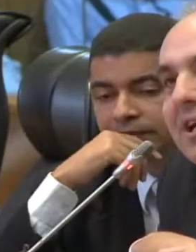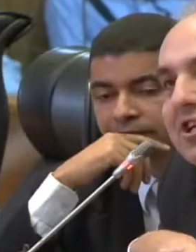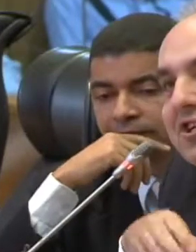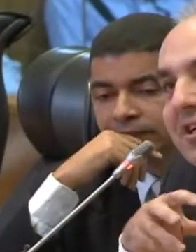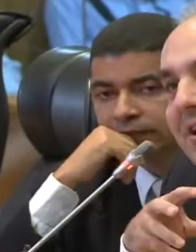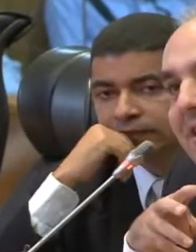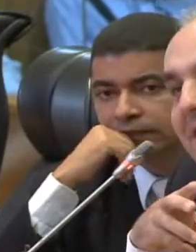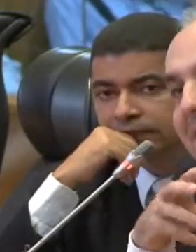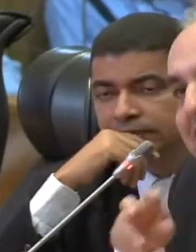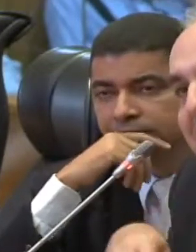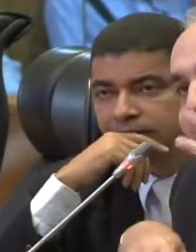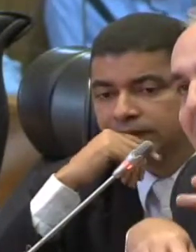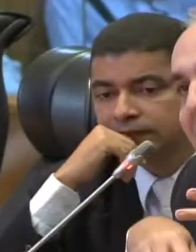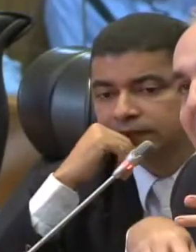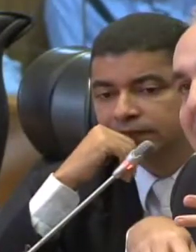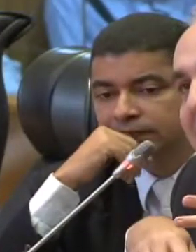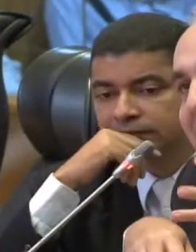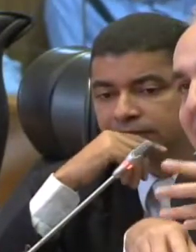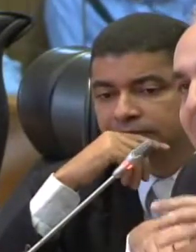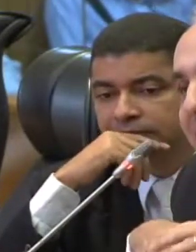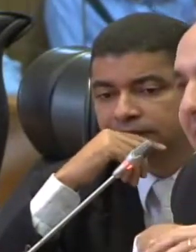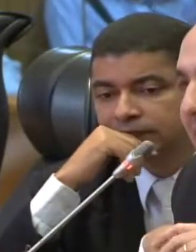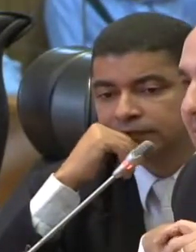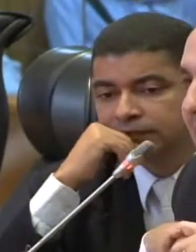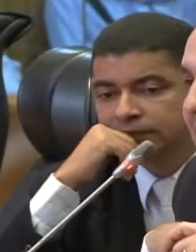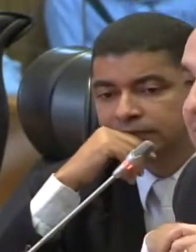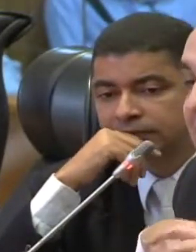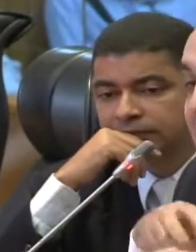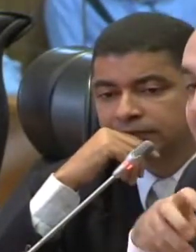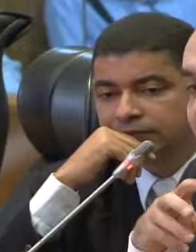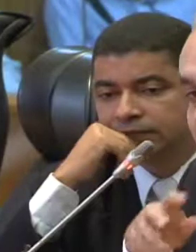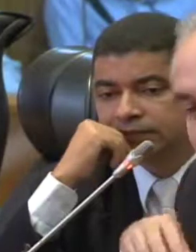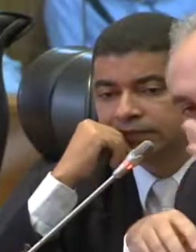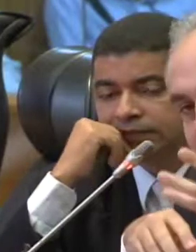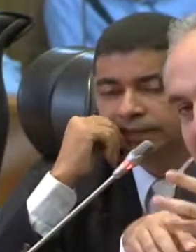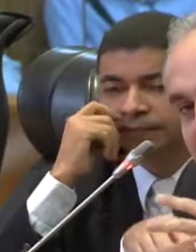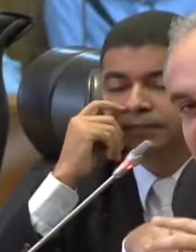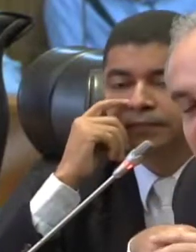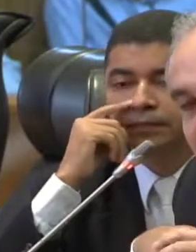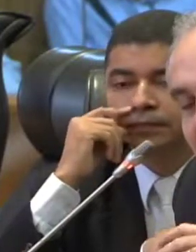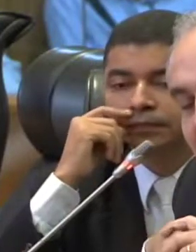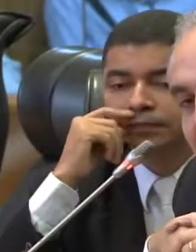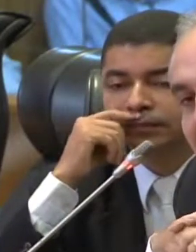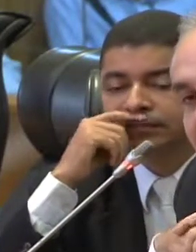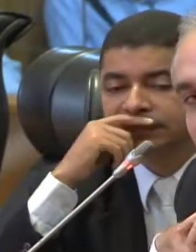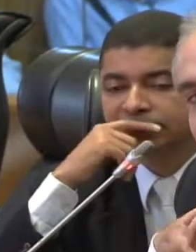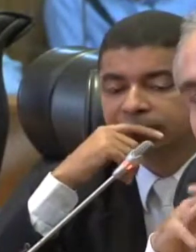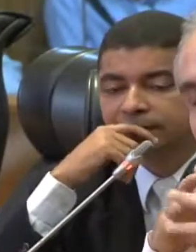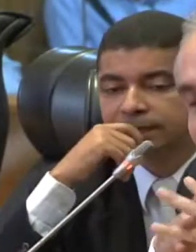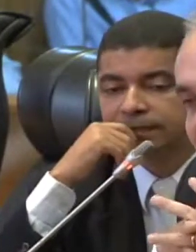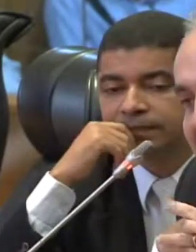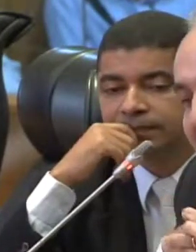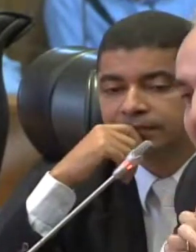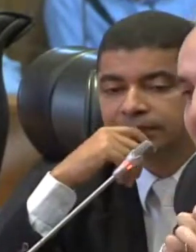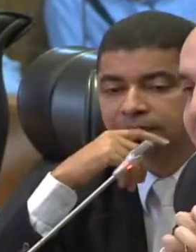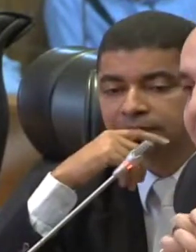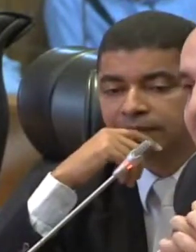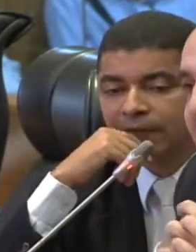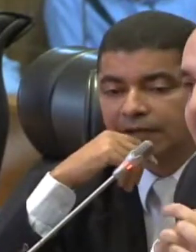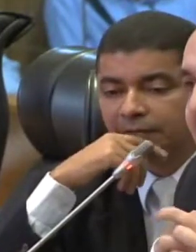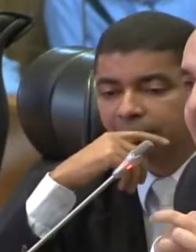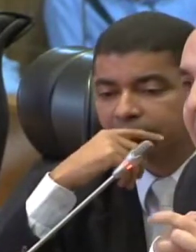respeito, muita gente criticando a gestão do prefeito Edivaldo, outros tantos criticando a